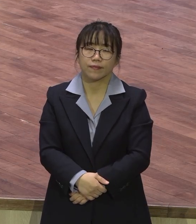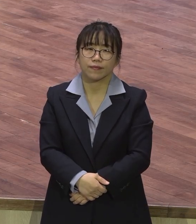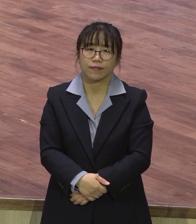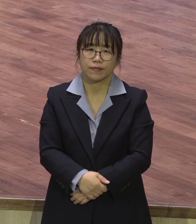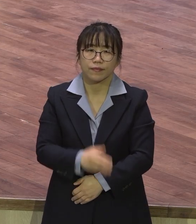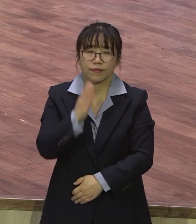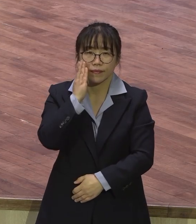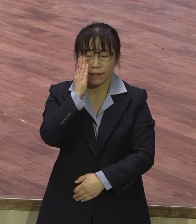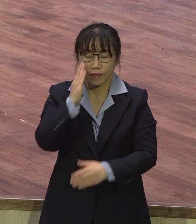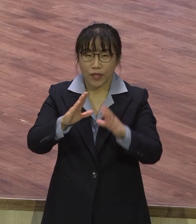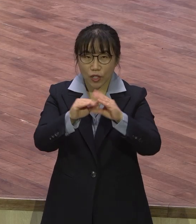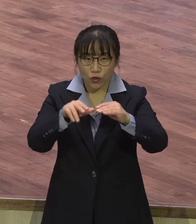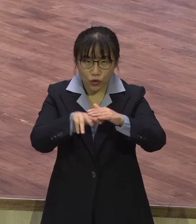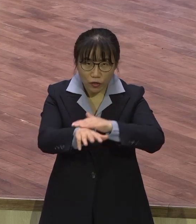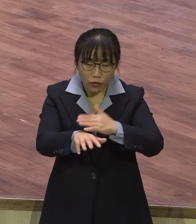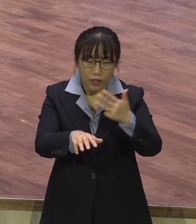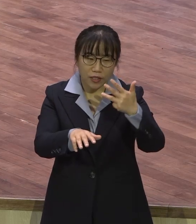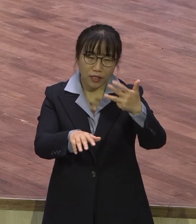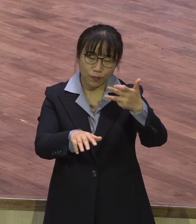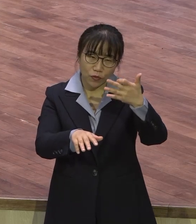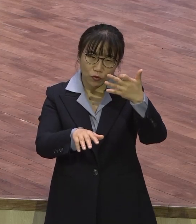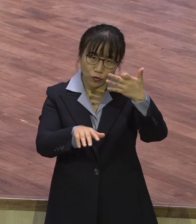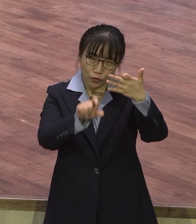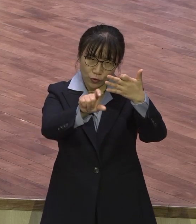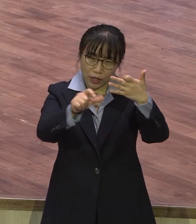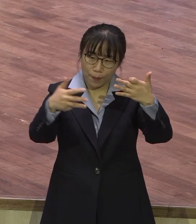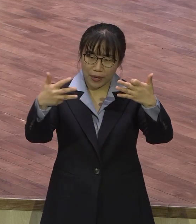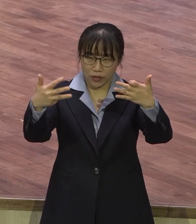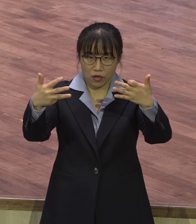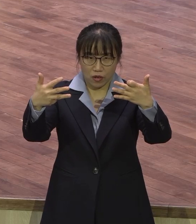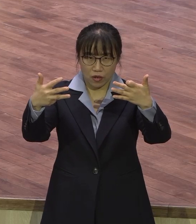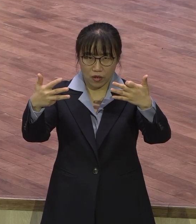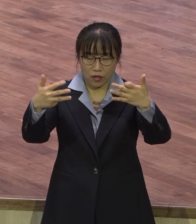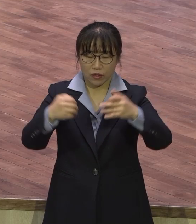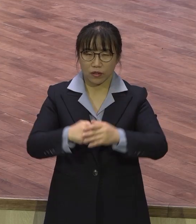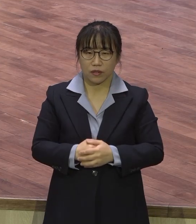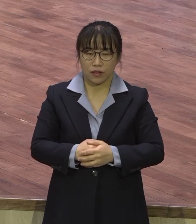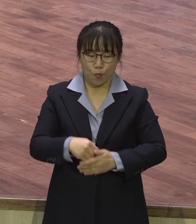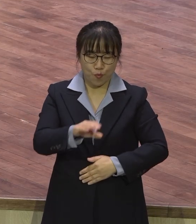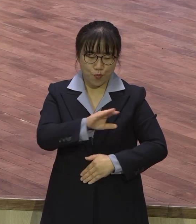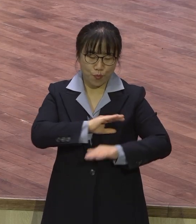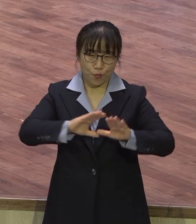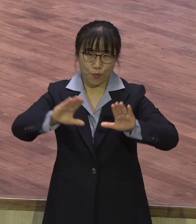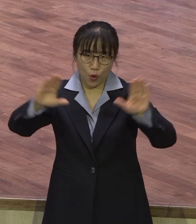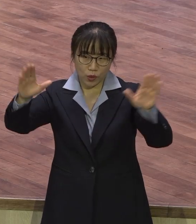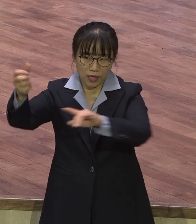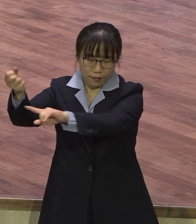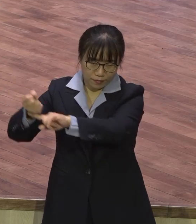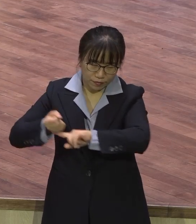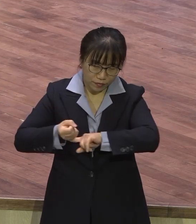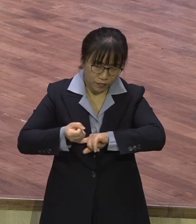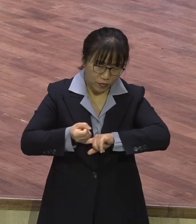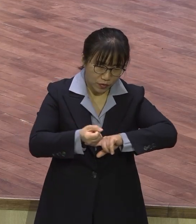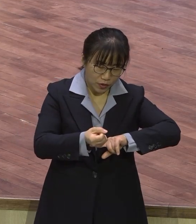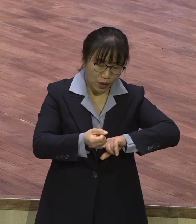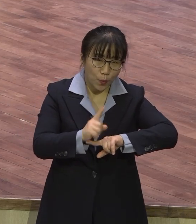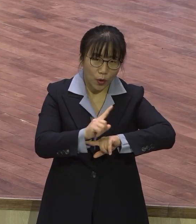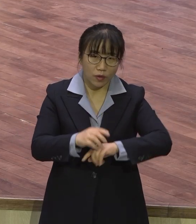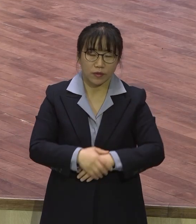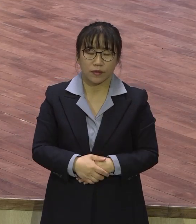주력기 19장 8제를 보면 이스라엘 백성들은 모세를 통해서 이런 하나님의 은약을 전해